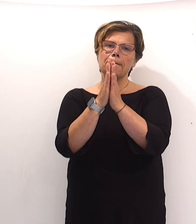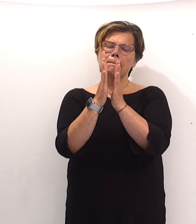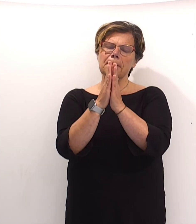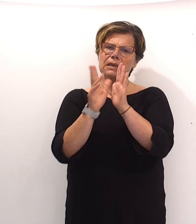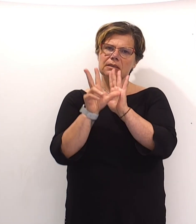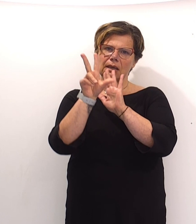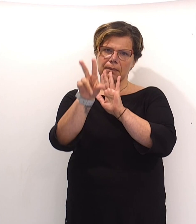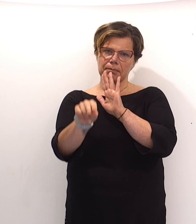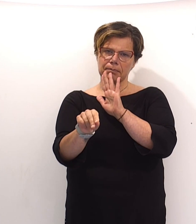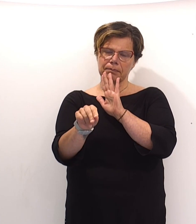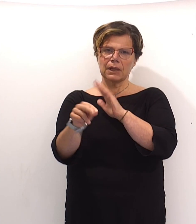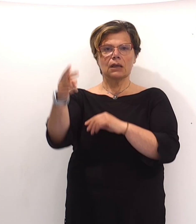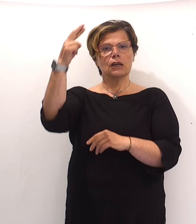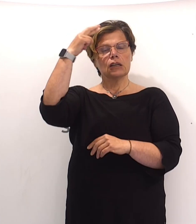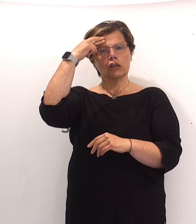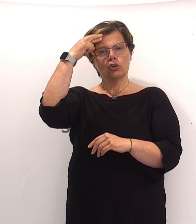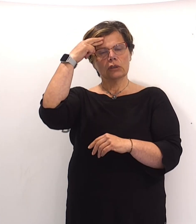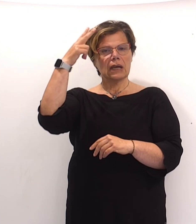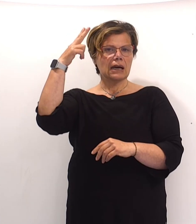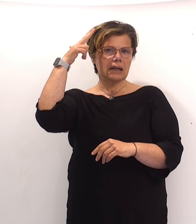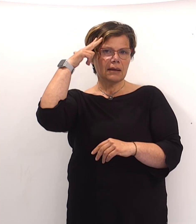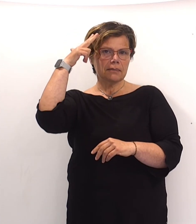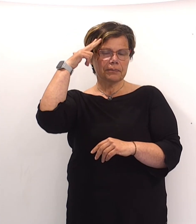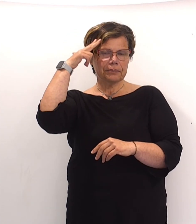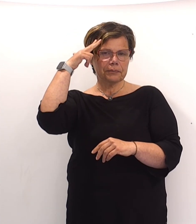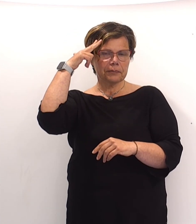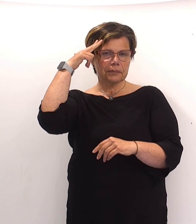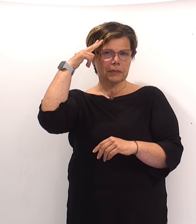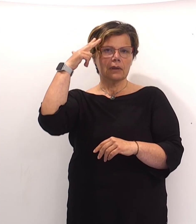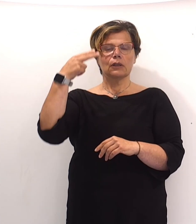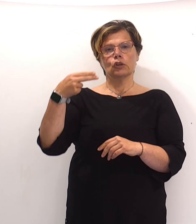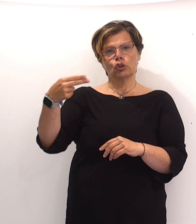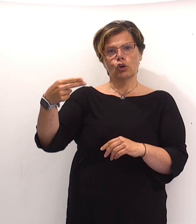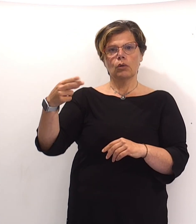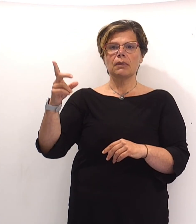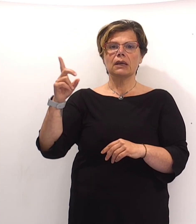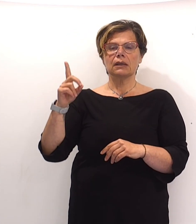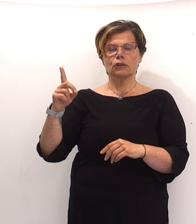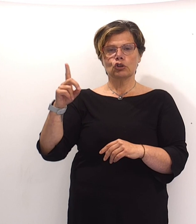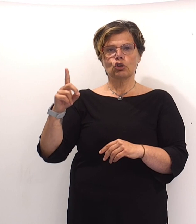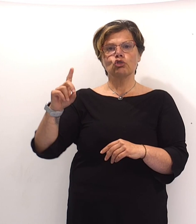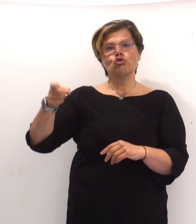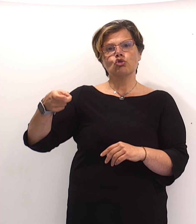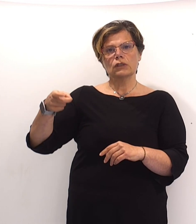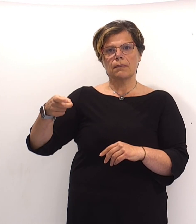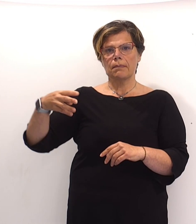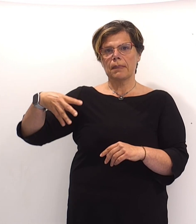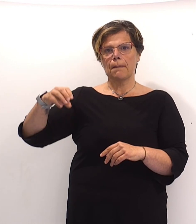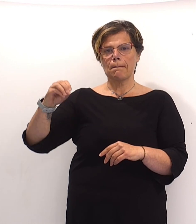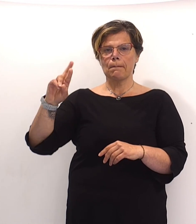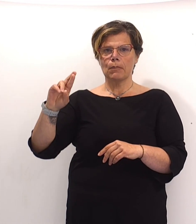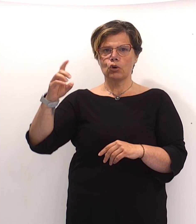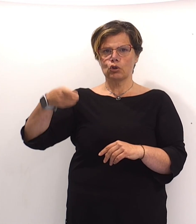una santa messa per ricordare il venerabile parroco Don Giuseppe Morgera.